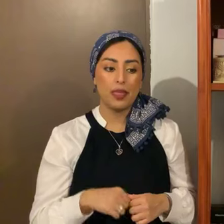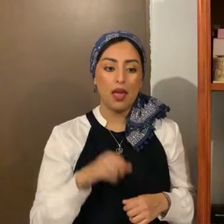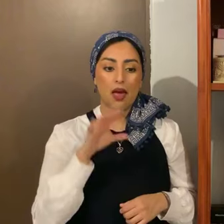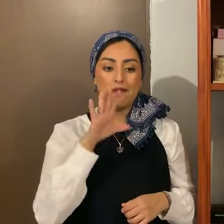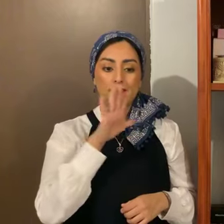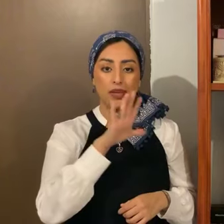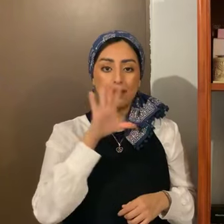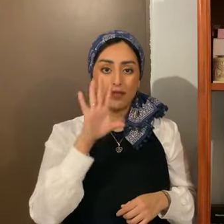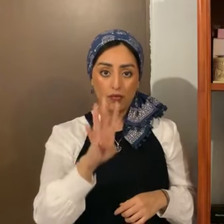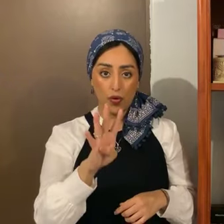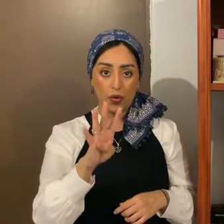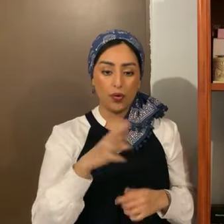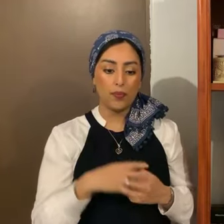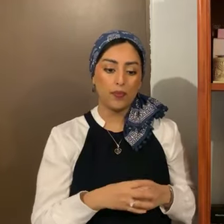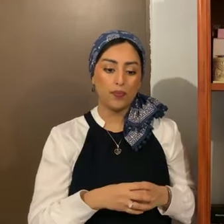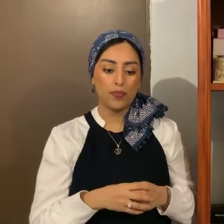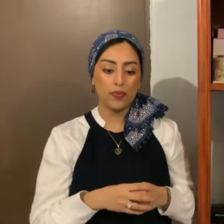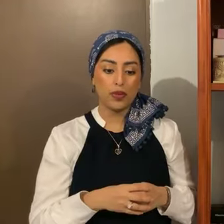54,